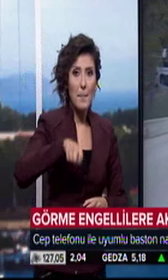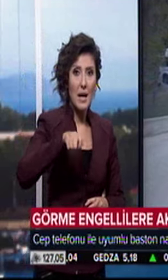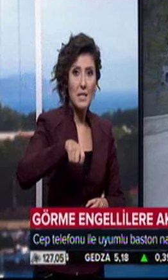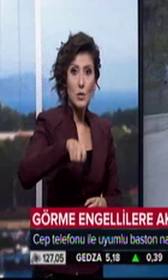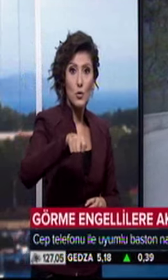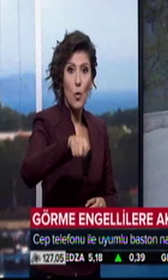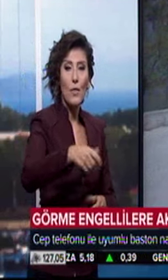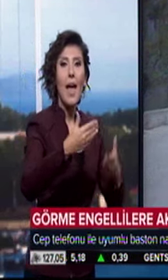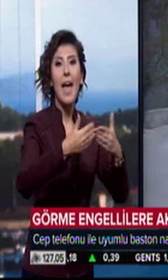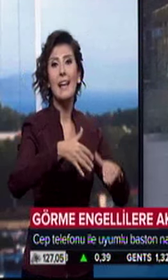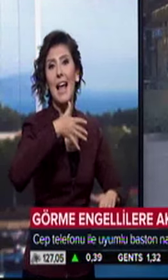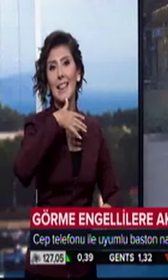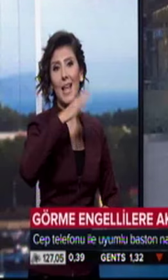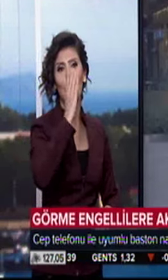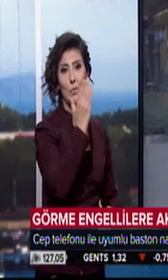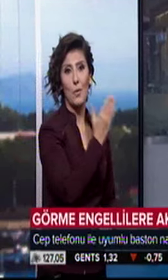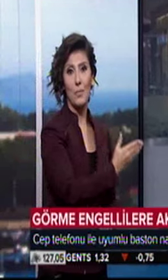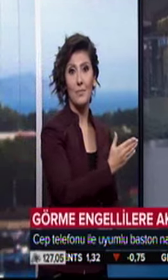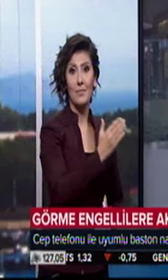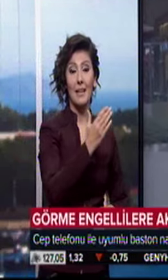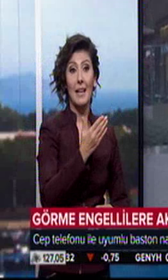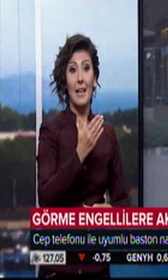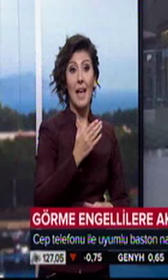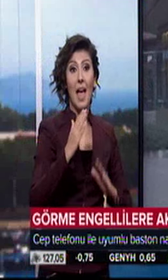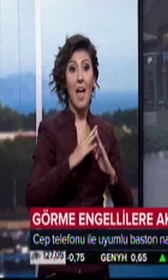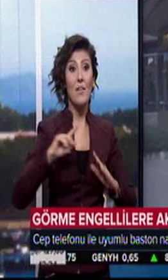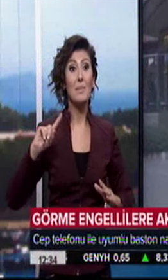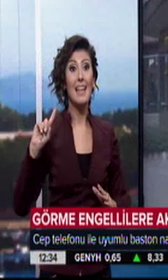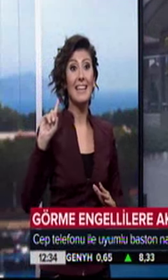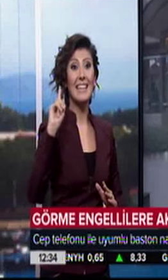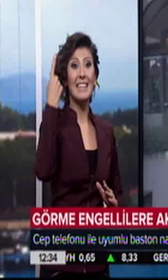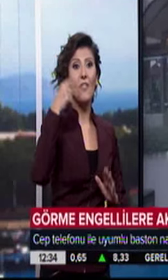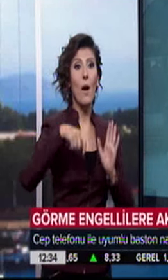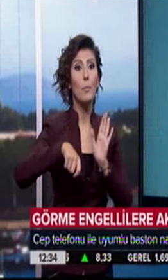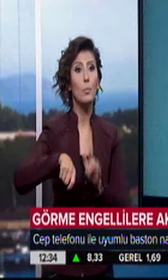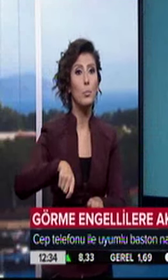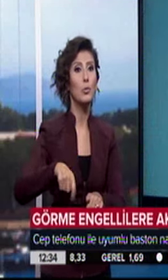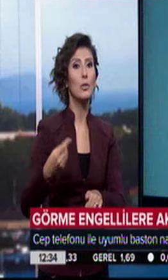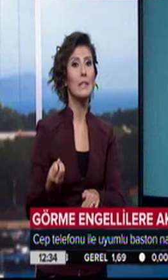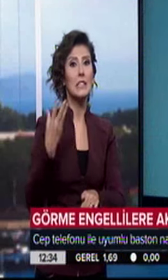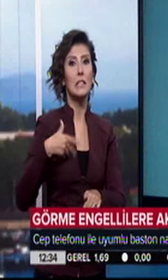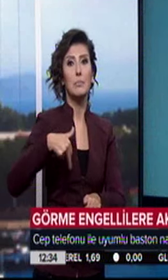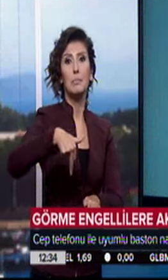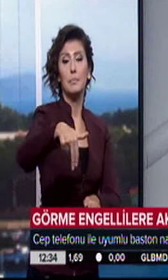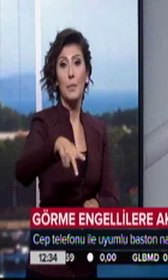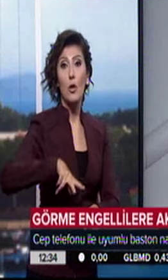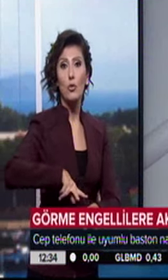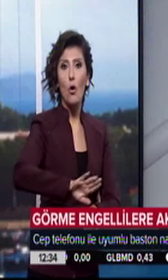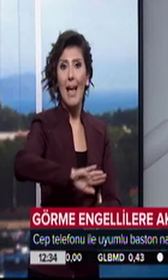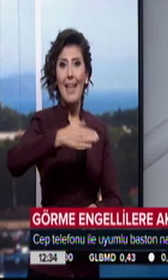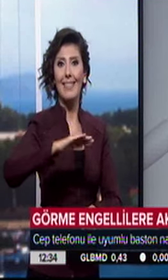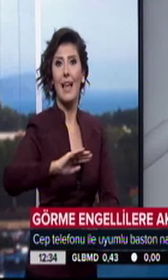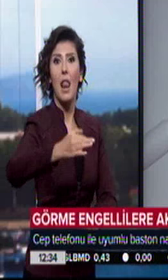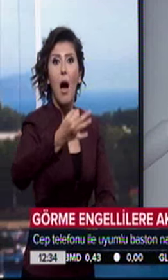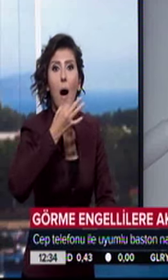ile engel tanımıyor. Evimden ilk defa tek başıma bu baston sayesinde çıktım. Yoldaki engelleri algılıyor,